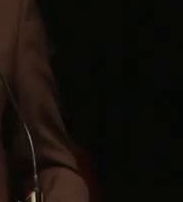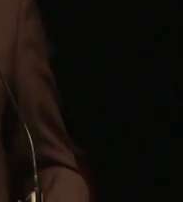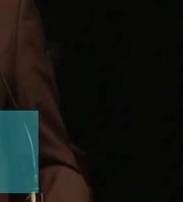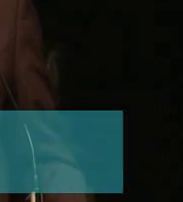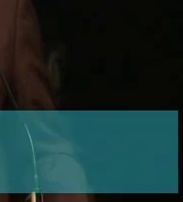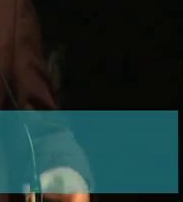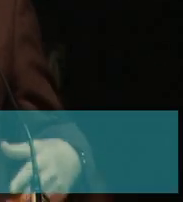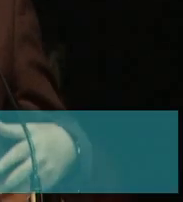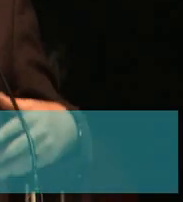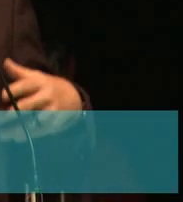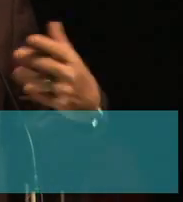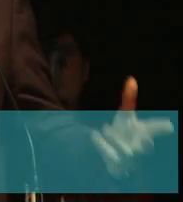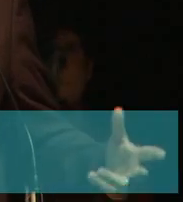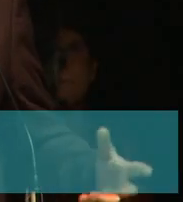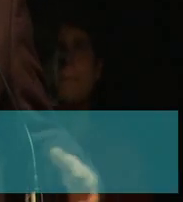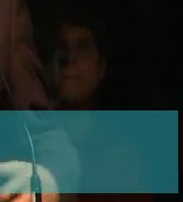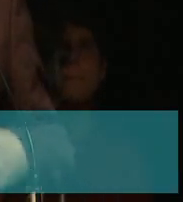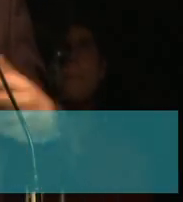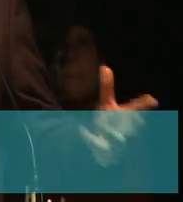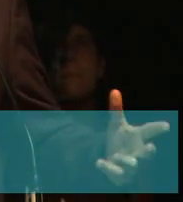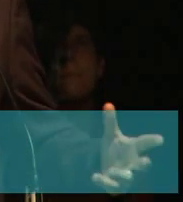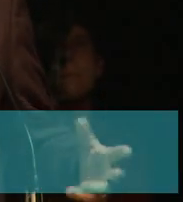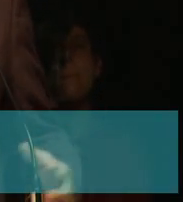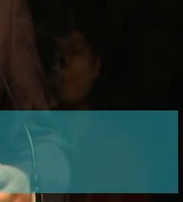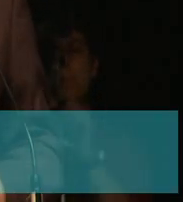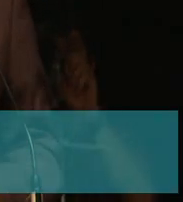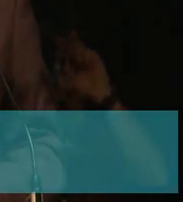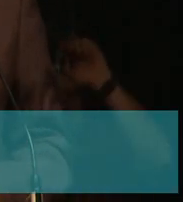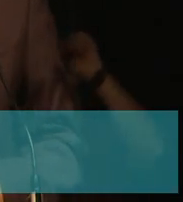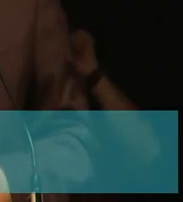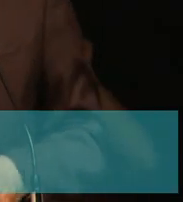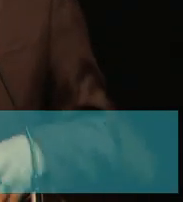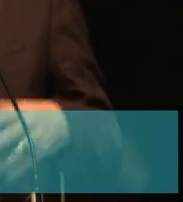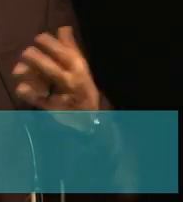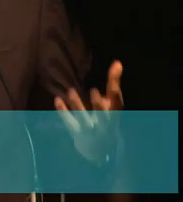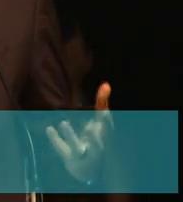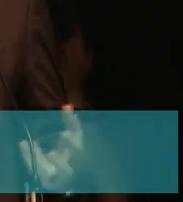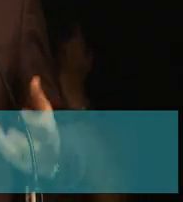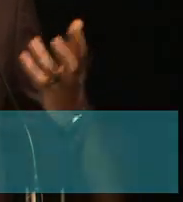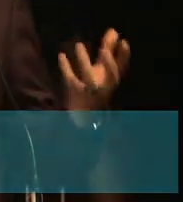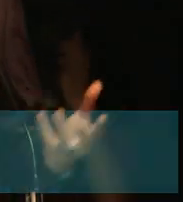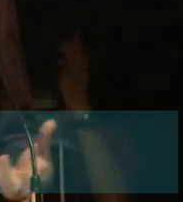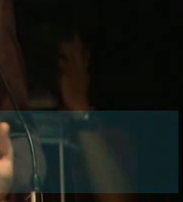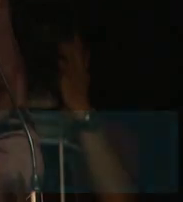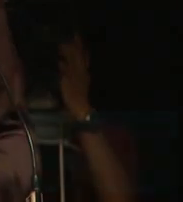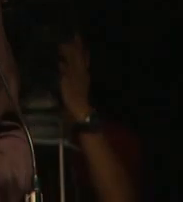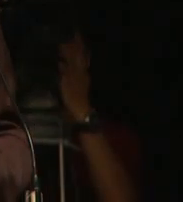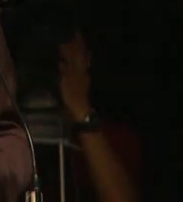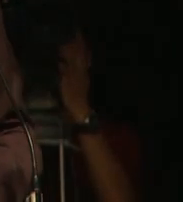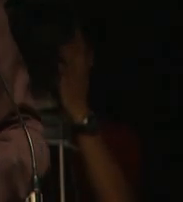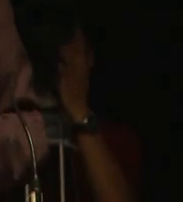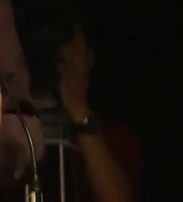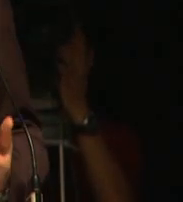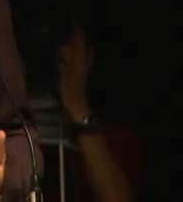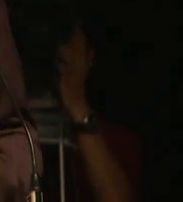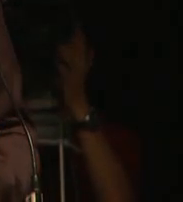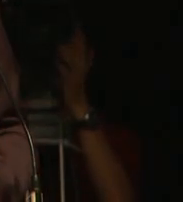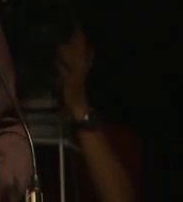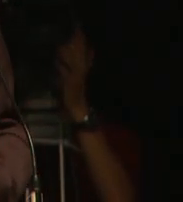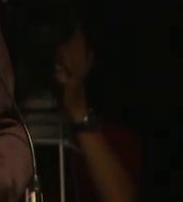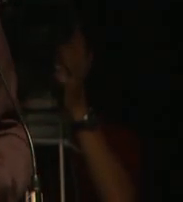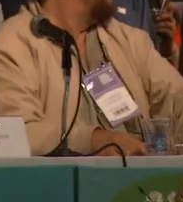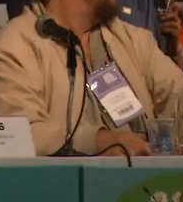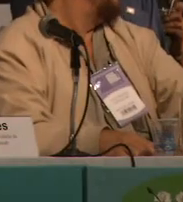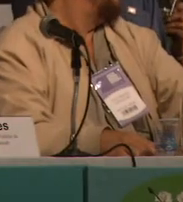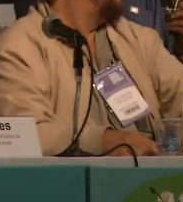Nós precisamos criar uma escola mais acolhedora, mais agradável, uma escola que mobilize, que atraia mais a juventude, que repense o